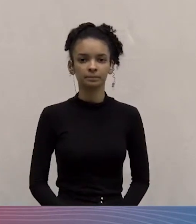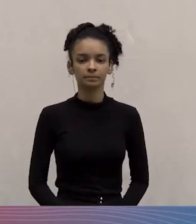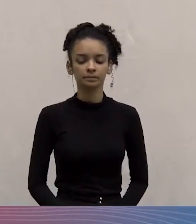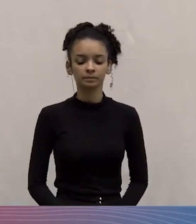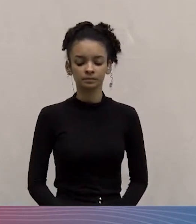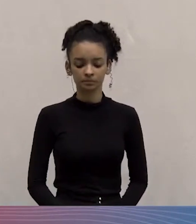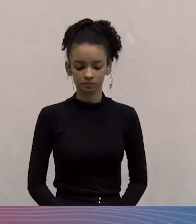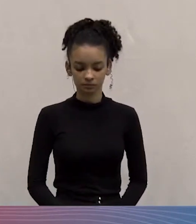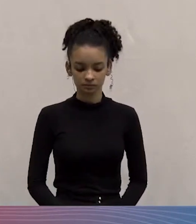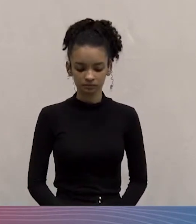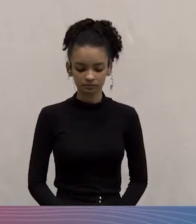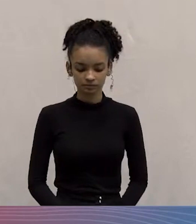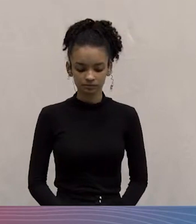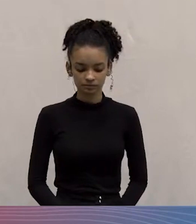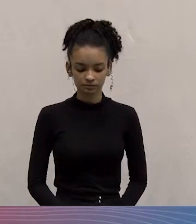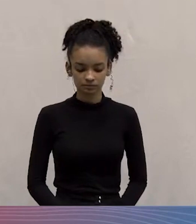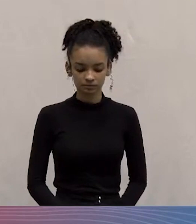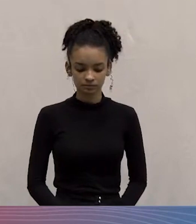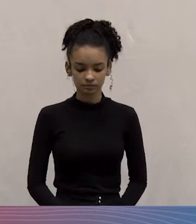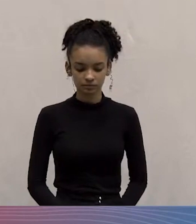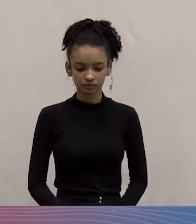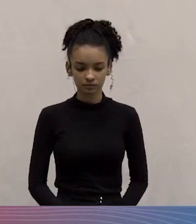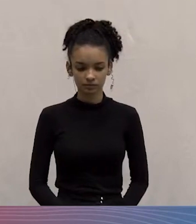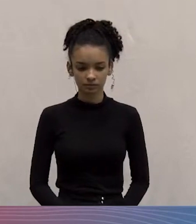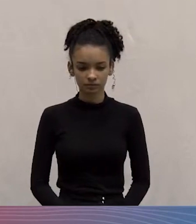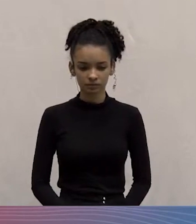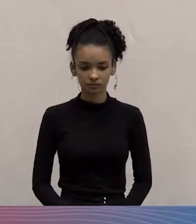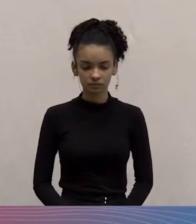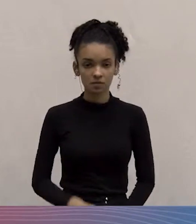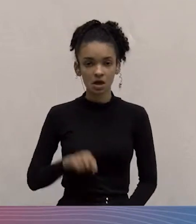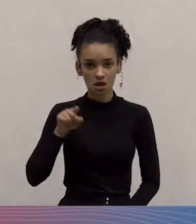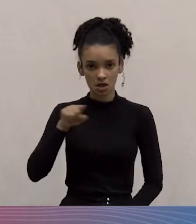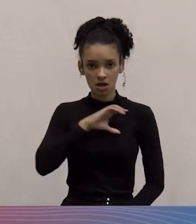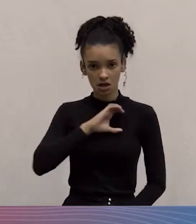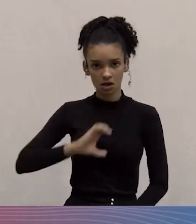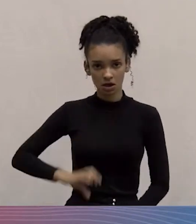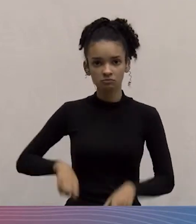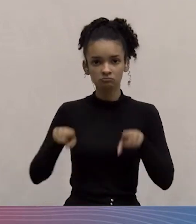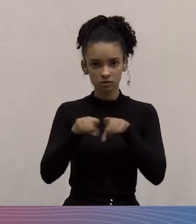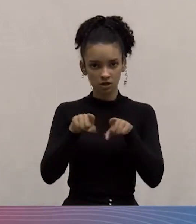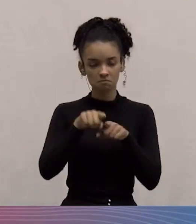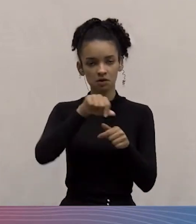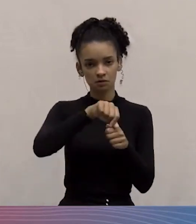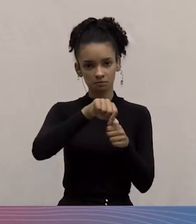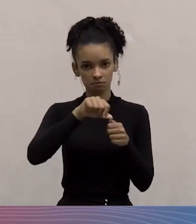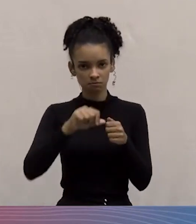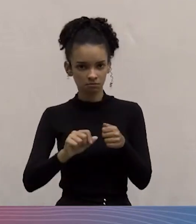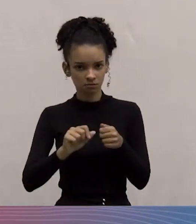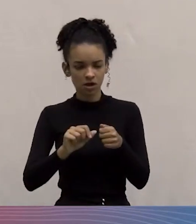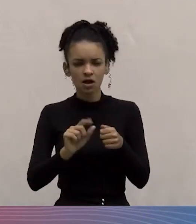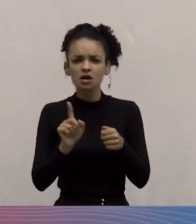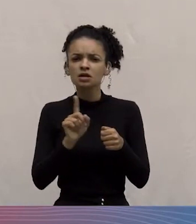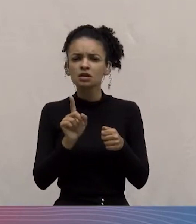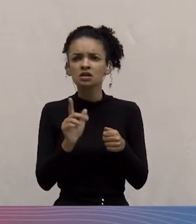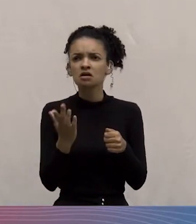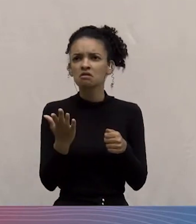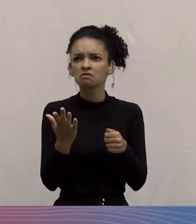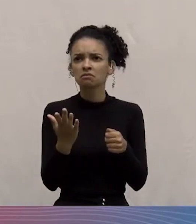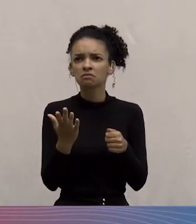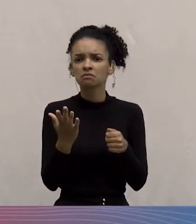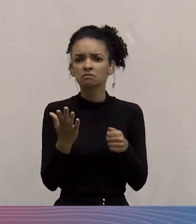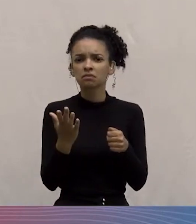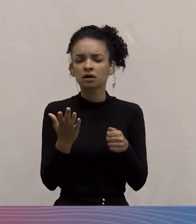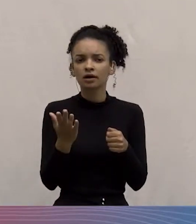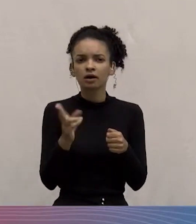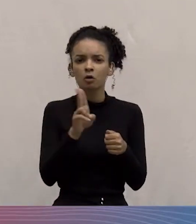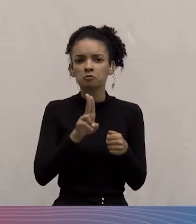Nele também fostes circuncidados, não por intermédio de